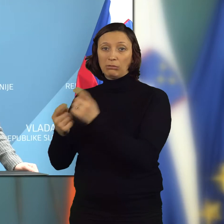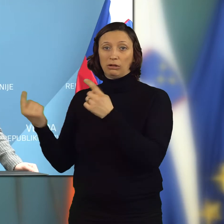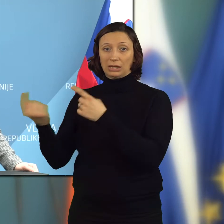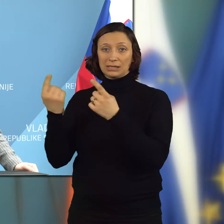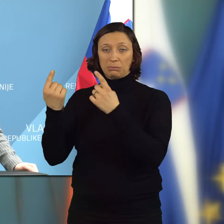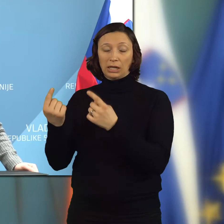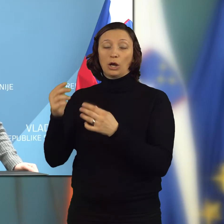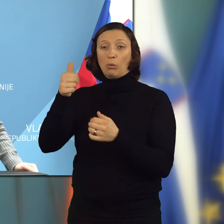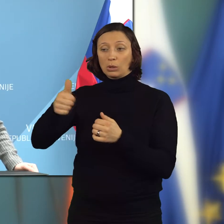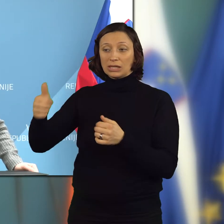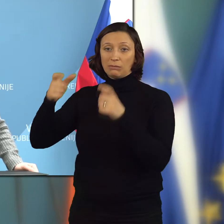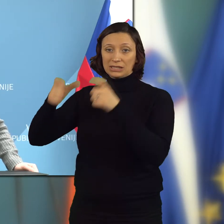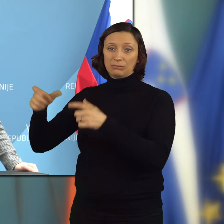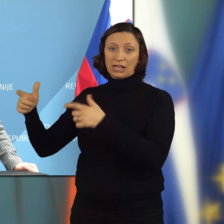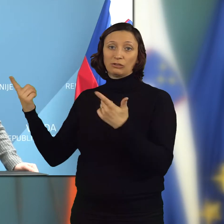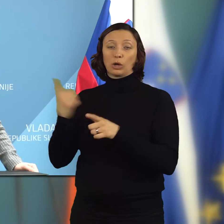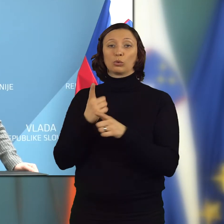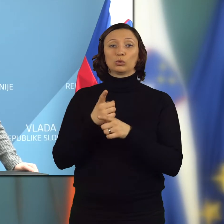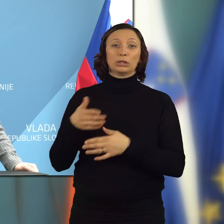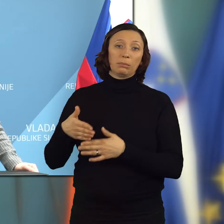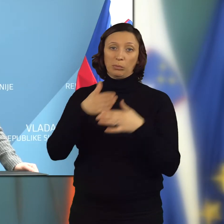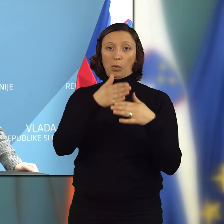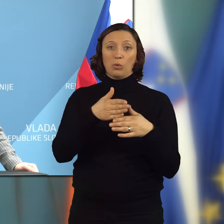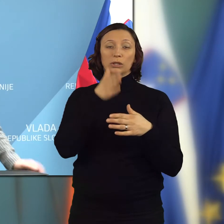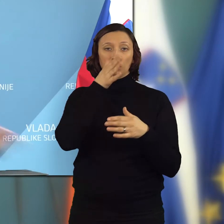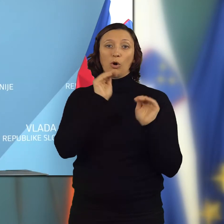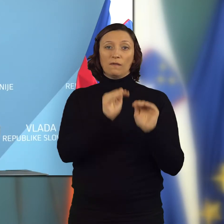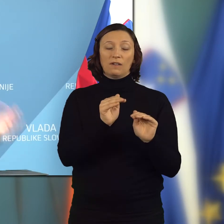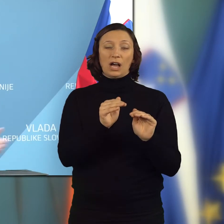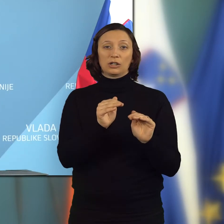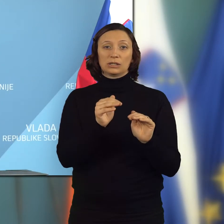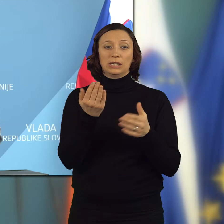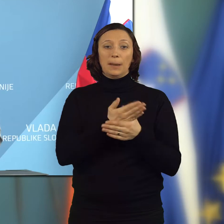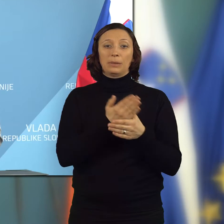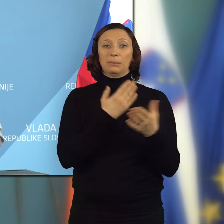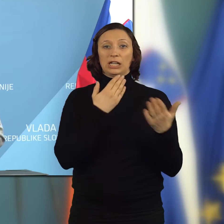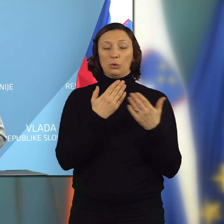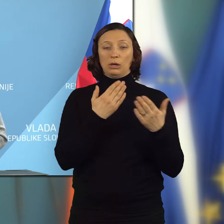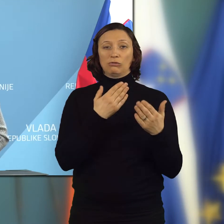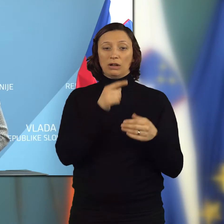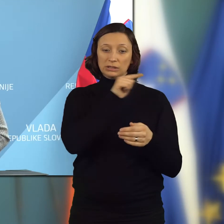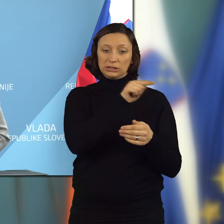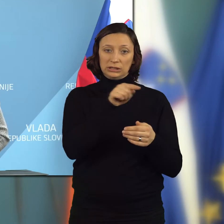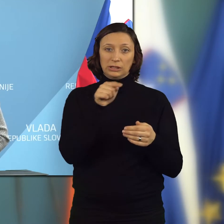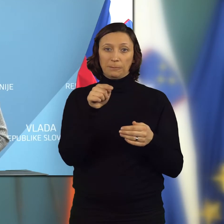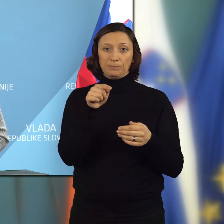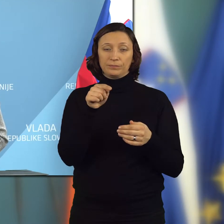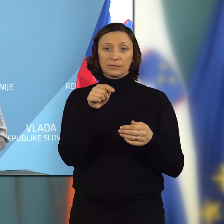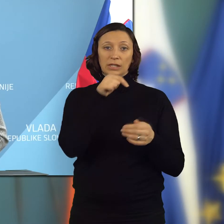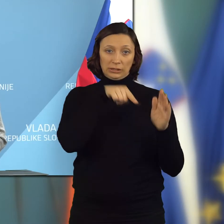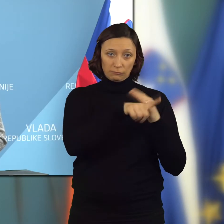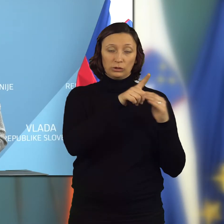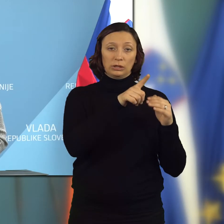najbolj spremljajo razmere v posameznem zavodu, lahko pripomogli k temu, da bo varnost in primerna obravnava